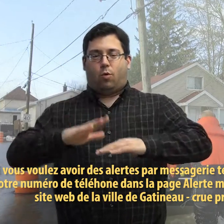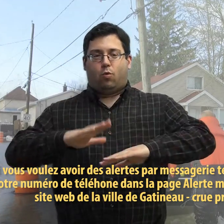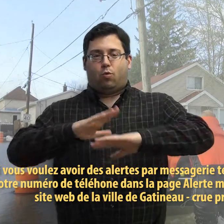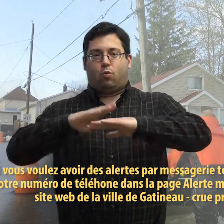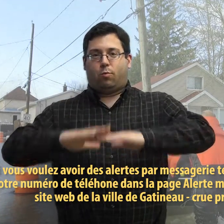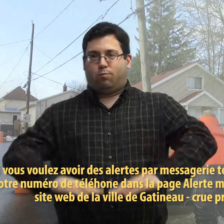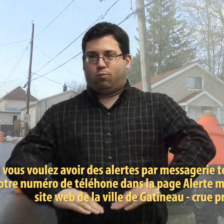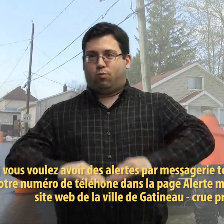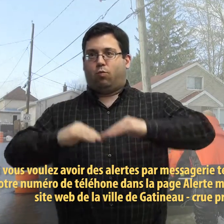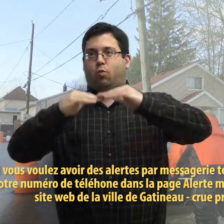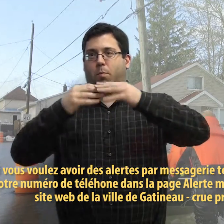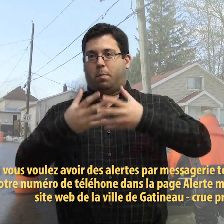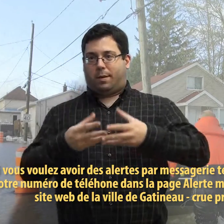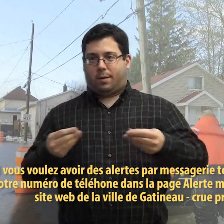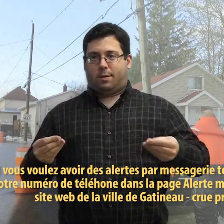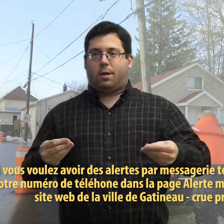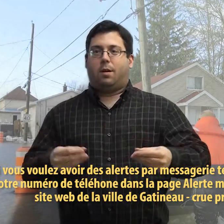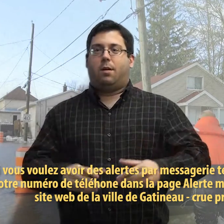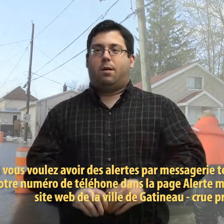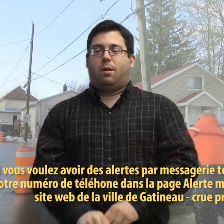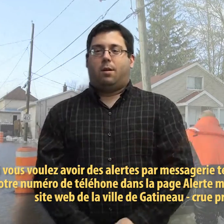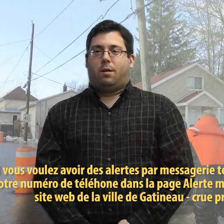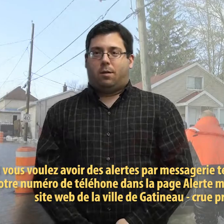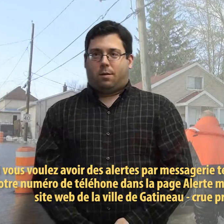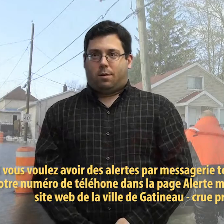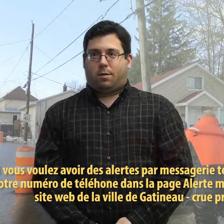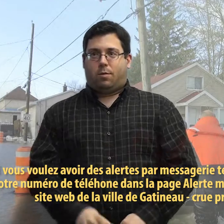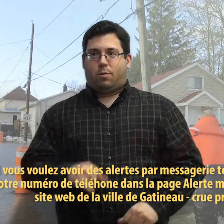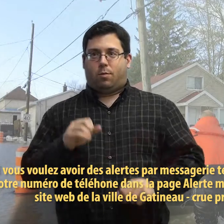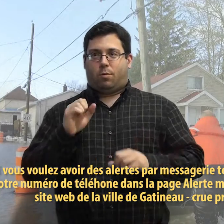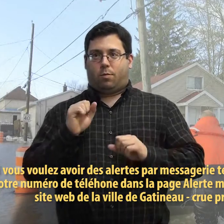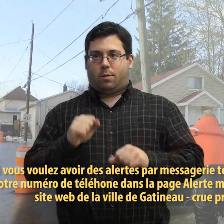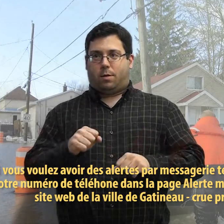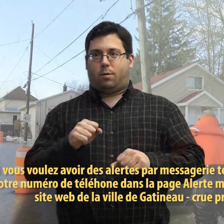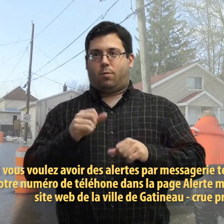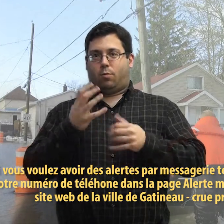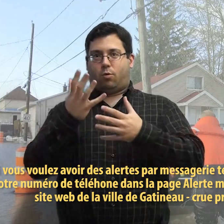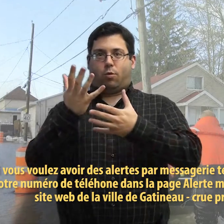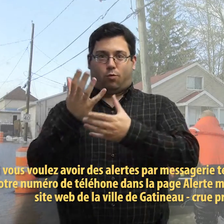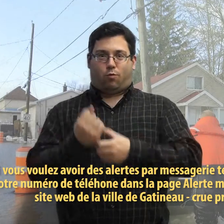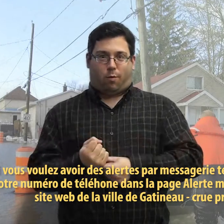lorsque vous serez abonné à ces alertes messagerie texte.